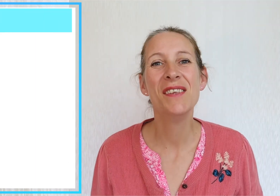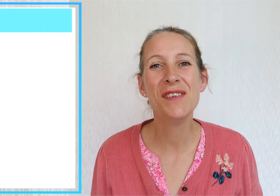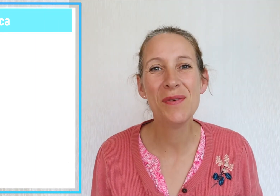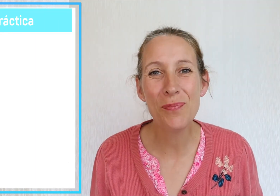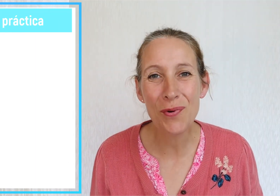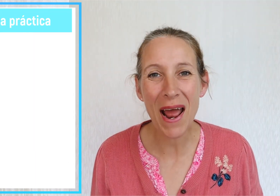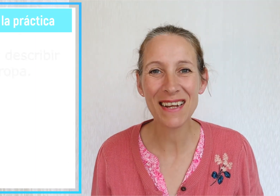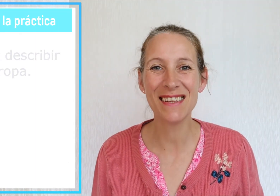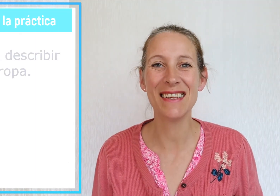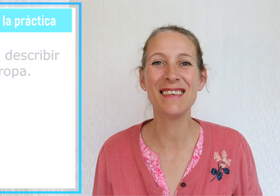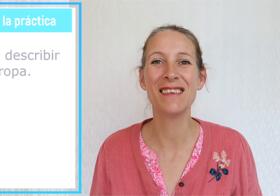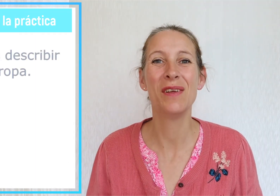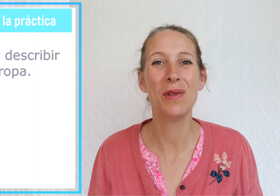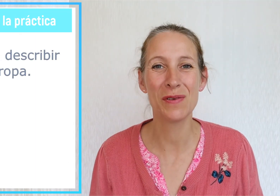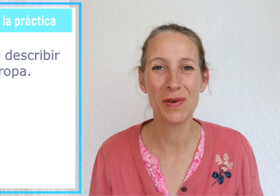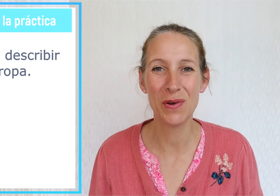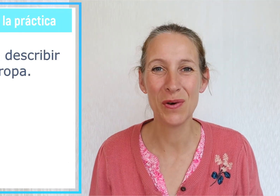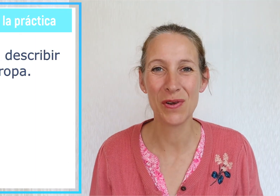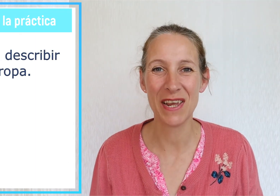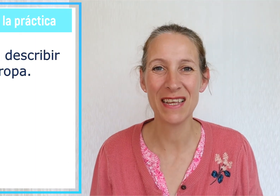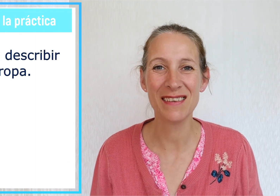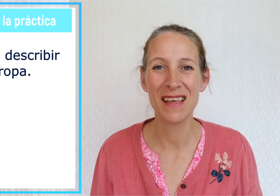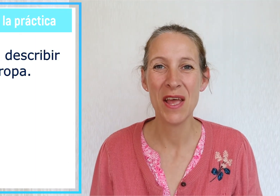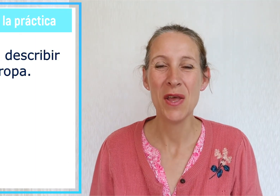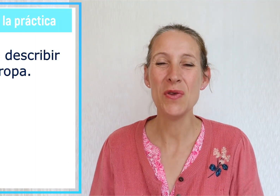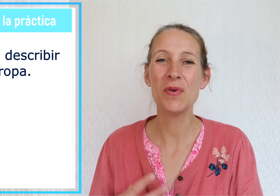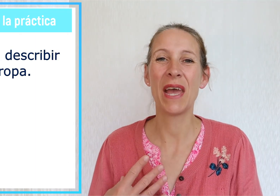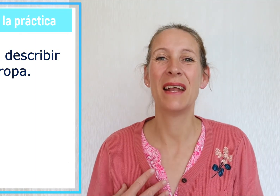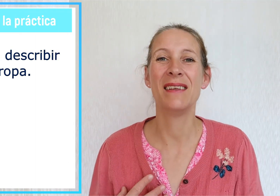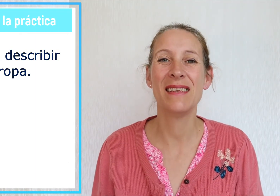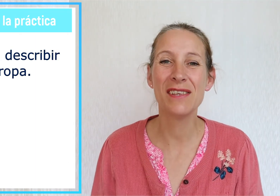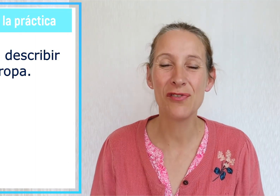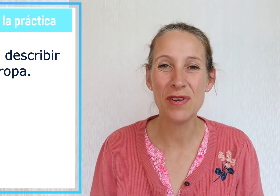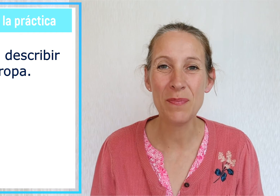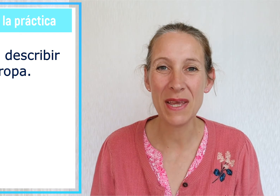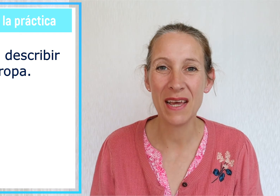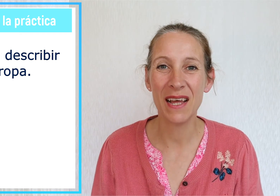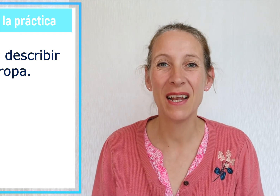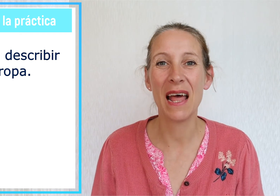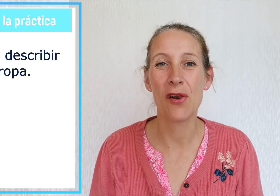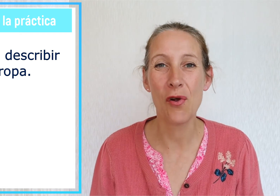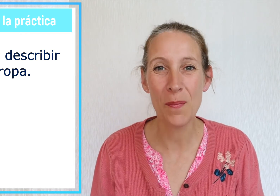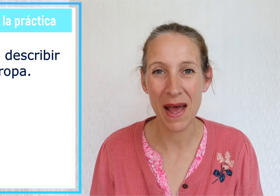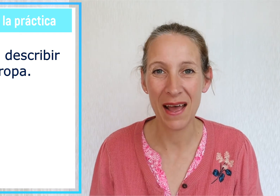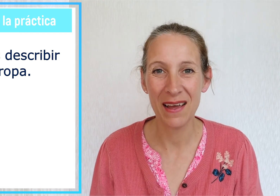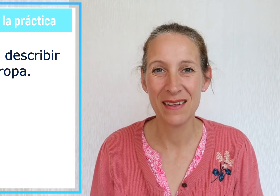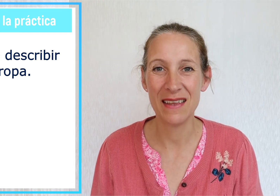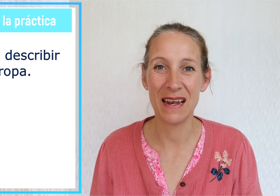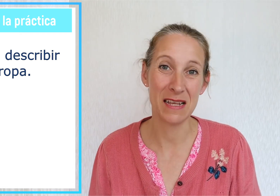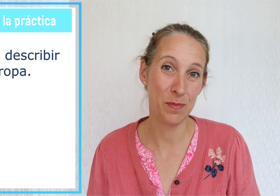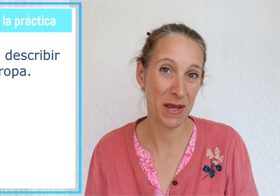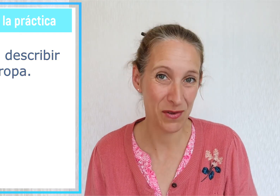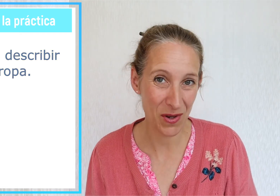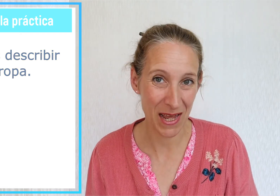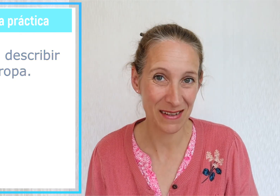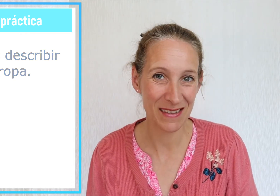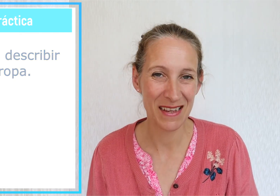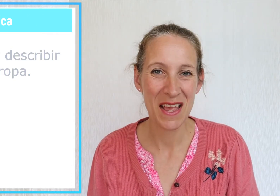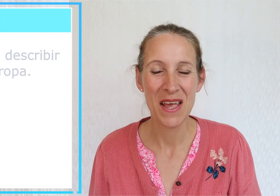To practice los colores, you can describir la ropa de las personas.